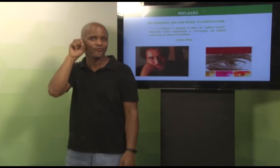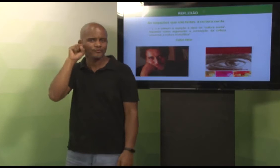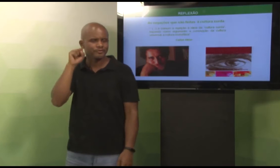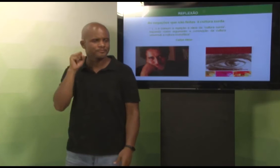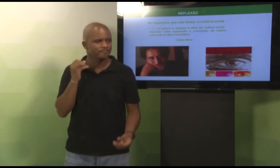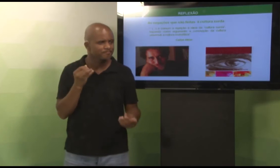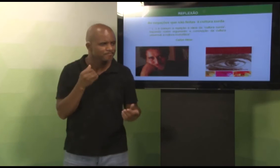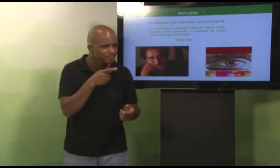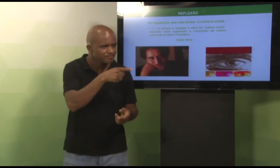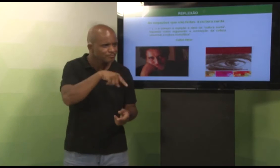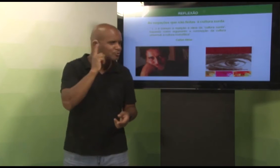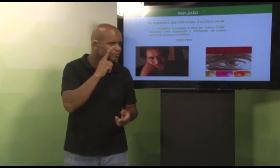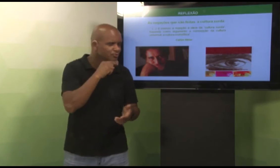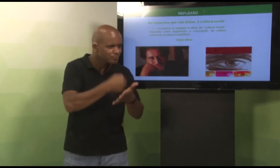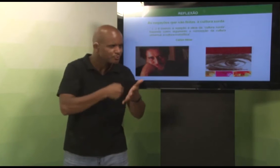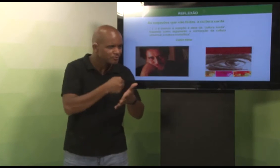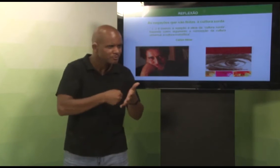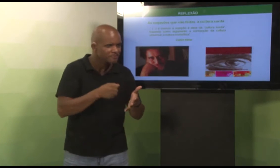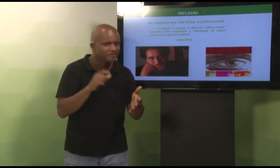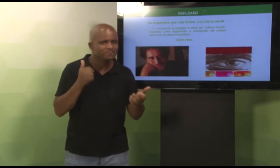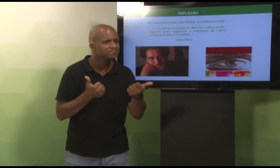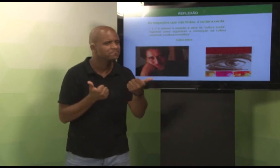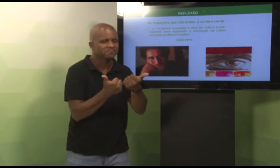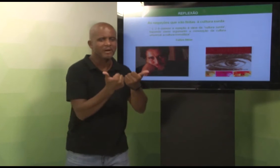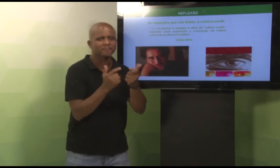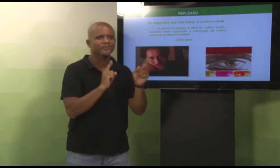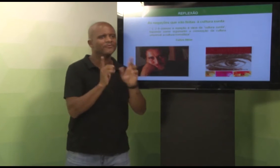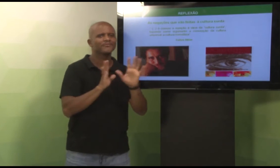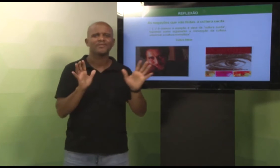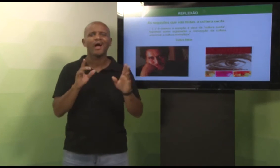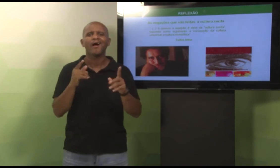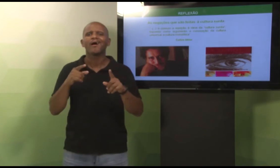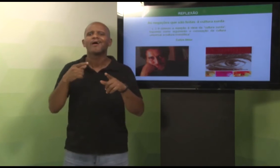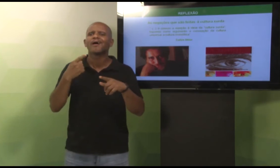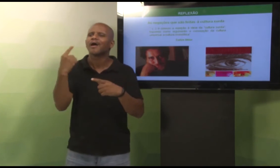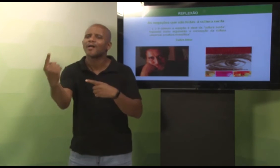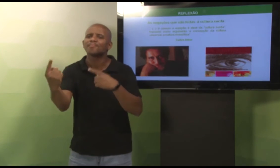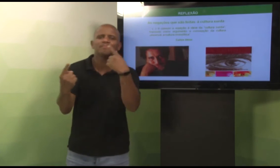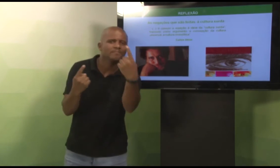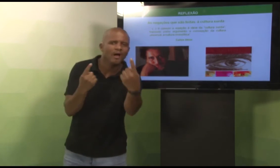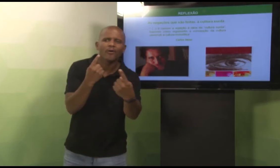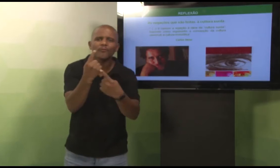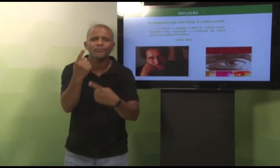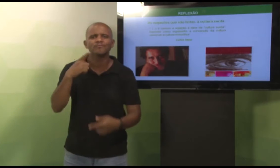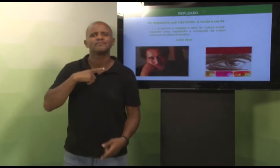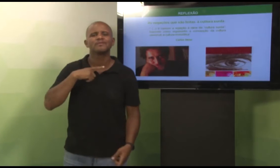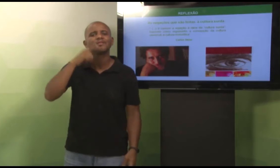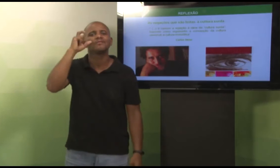Então, um ouvinte que, admirado com o povo surdo, apoiou esse